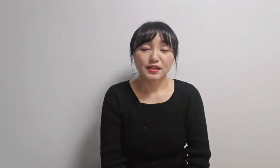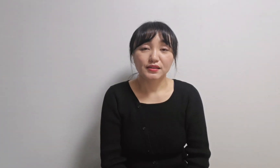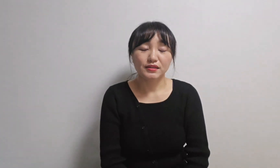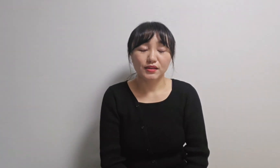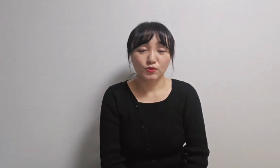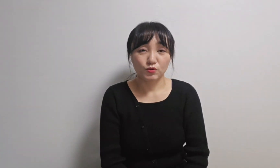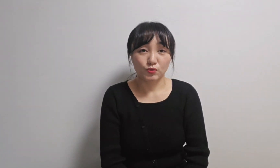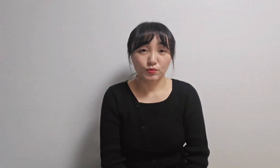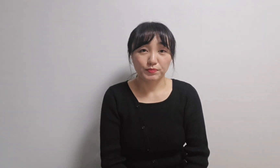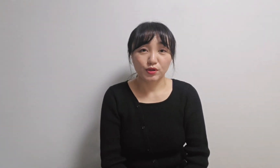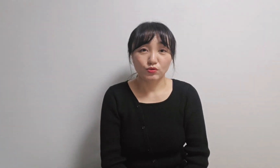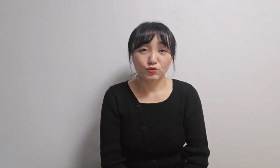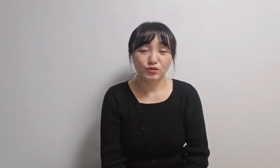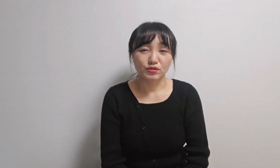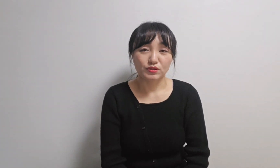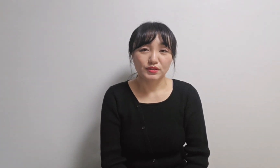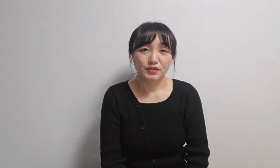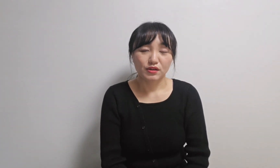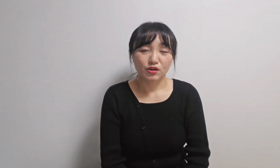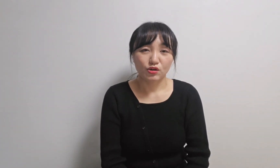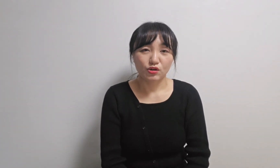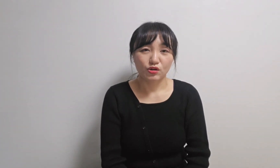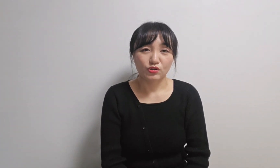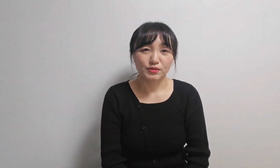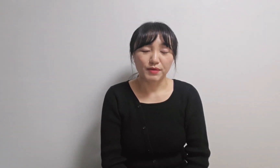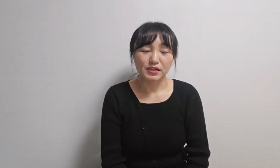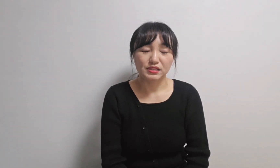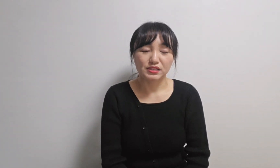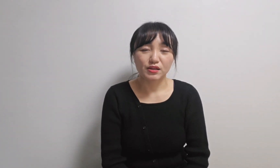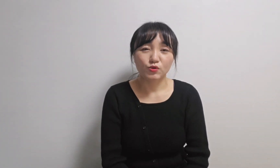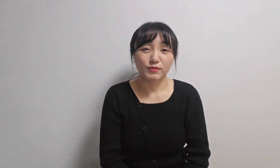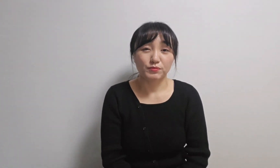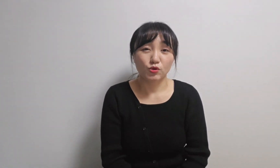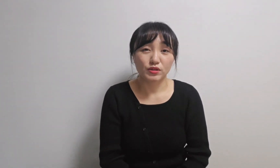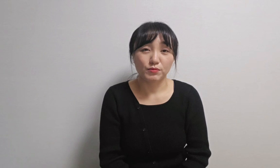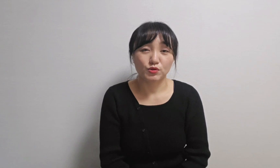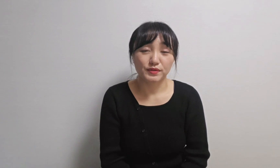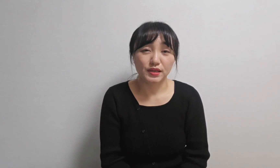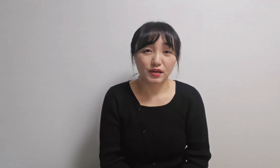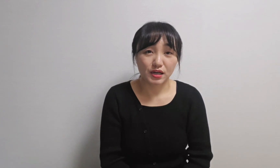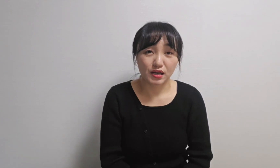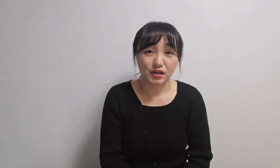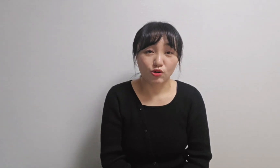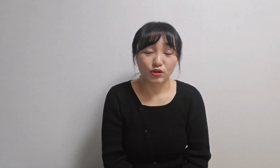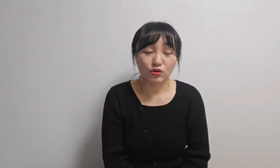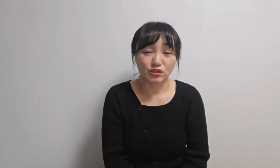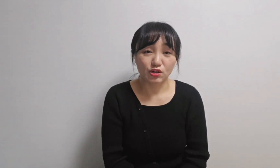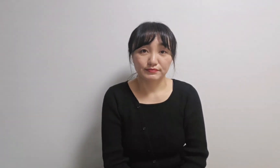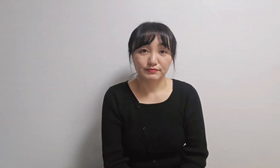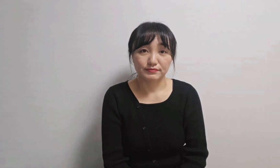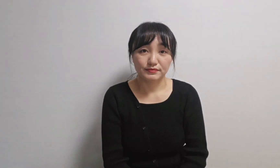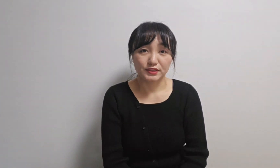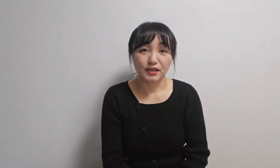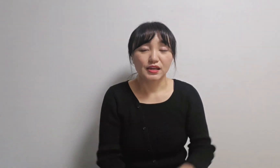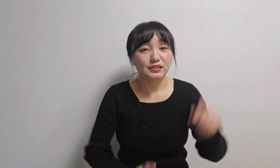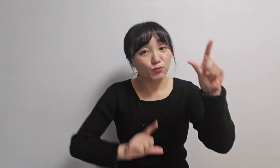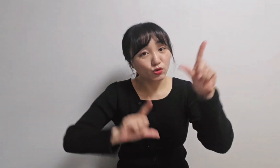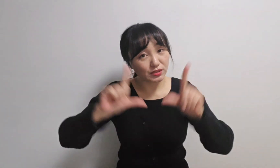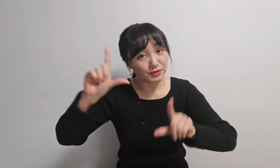생긴 대로 피어도는 이제 말 그대로만 표현하면 좀 이해가 어려워서 이제 그 모습이